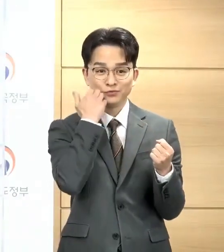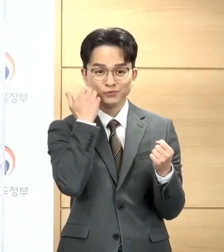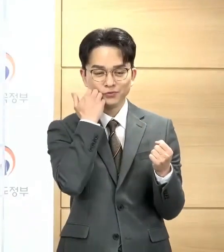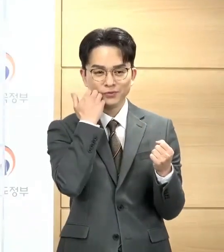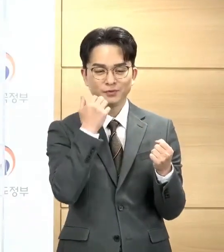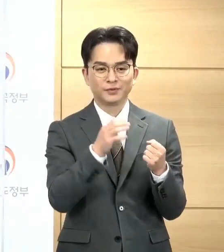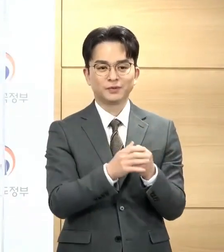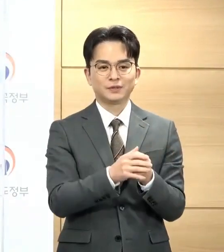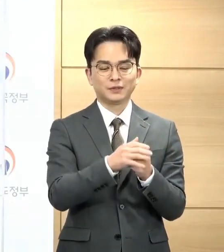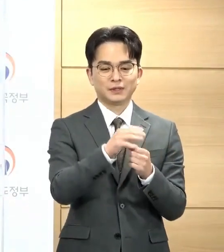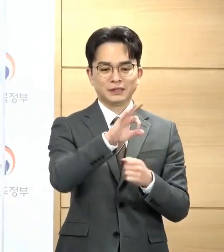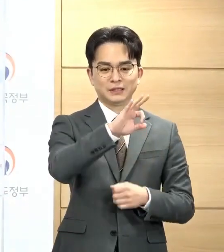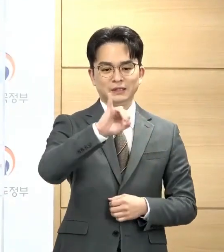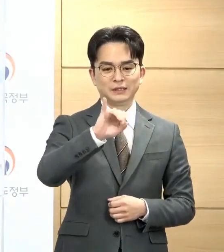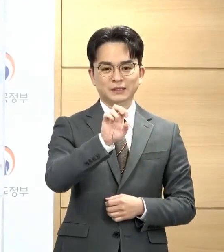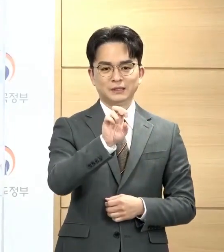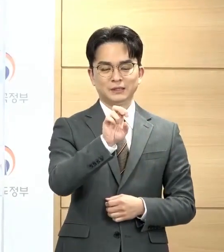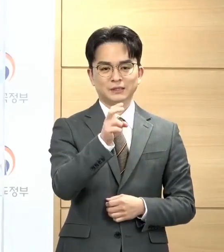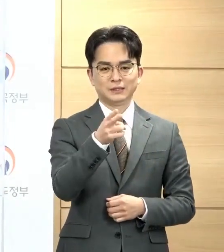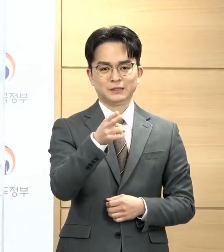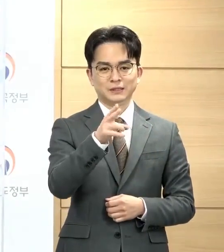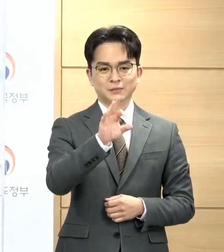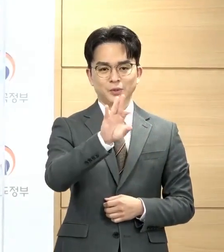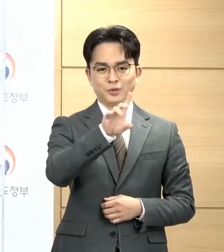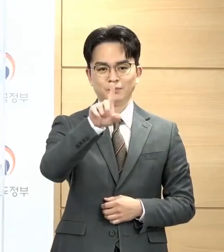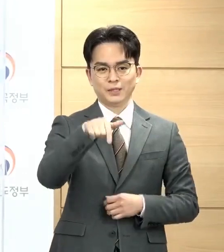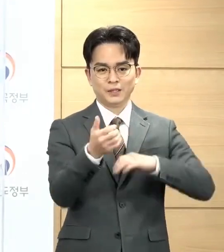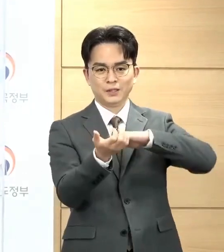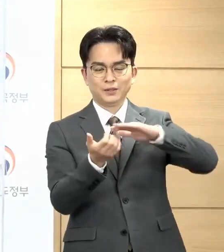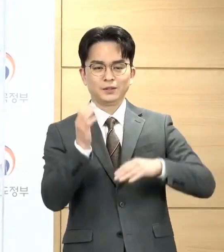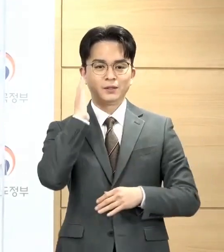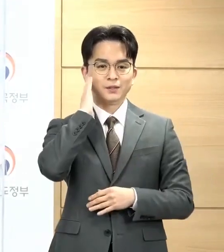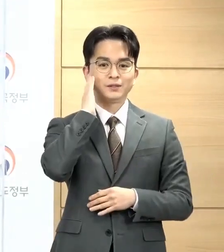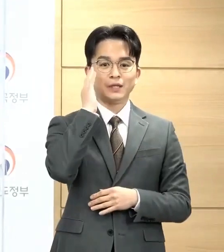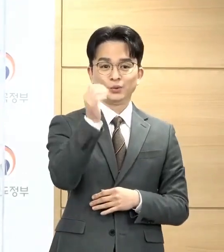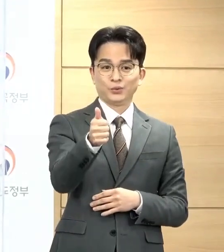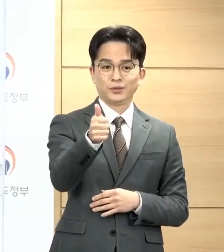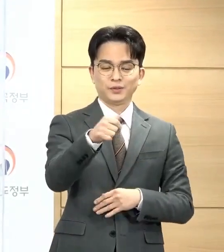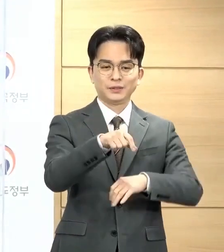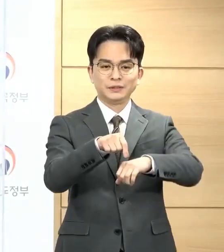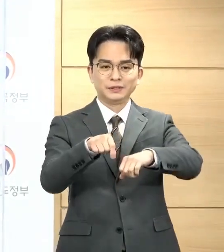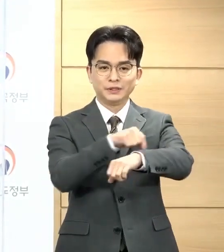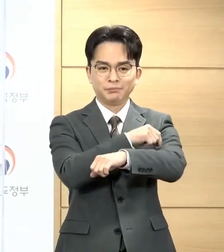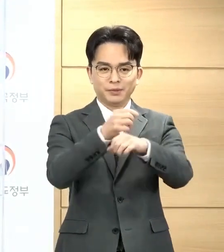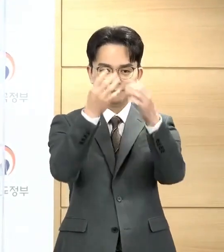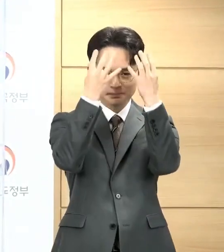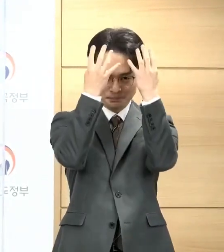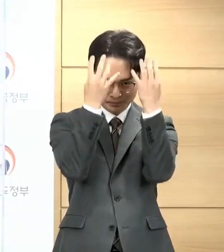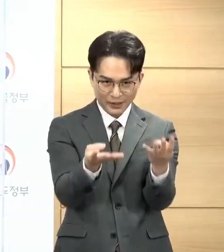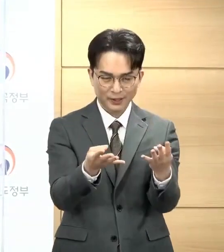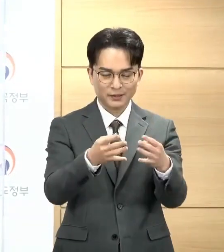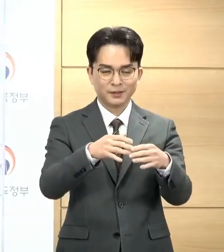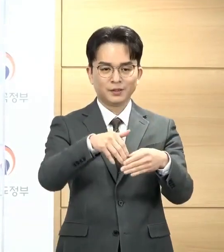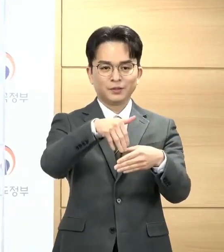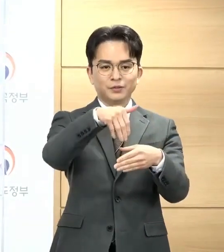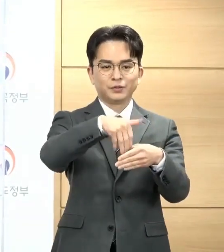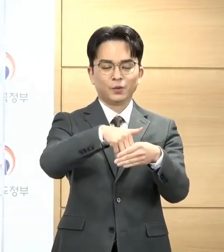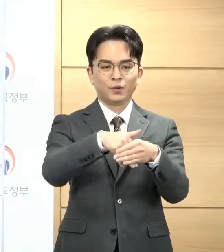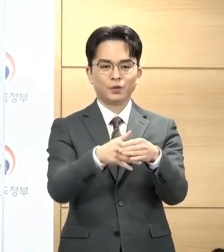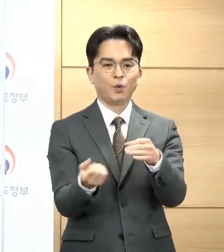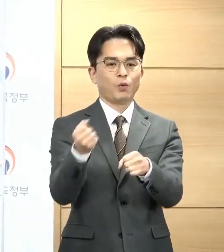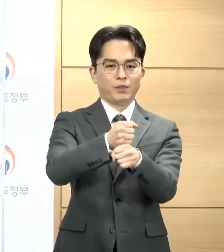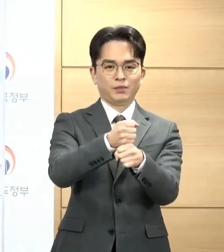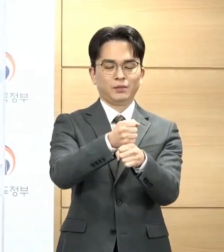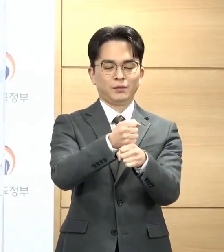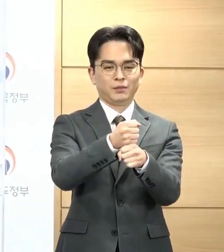정지 중인 이명박 전 대통령을 특별사면 및 복권 합니다